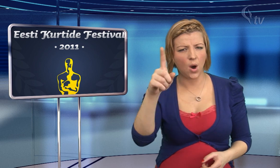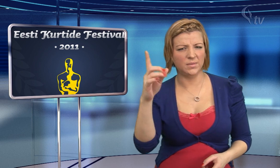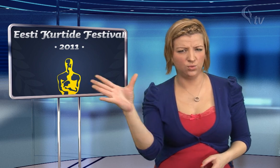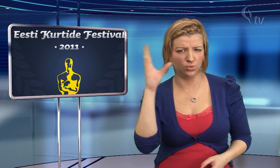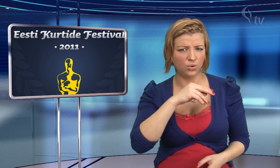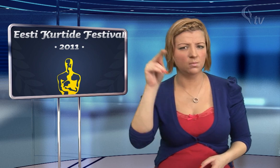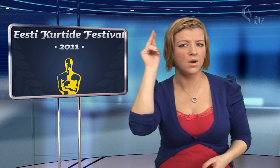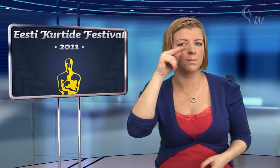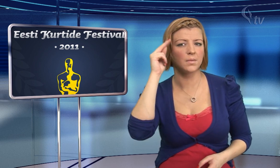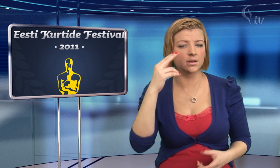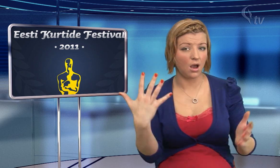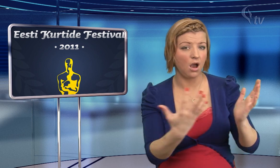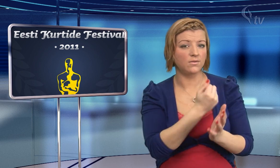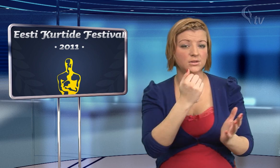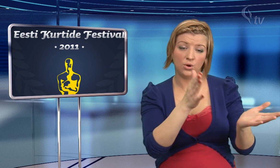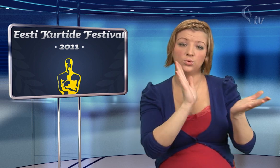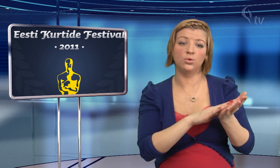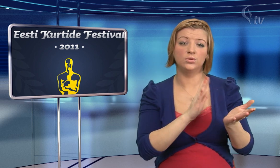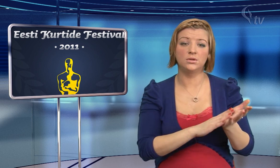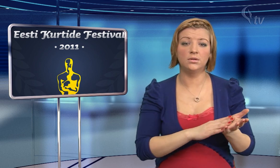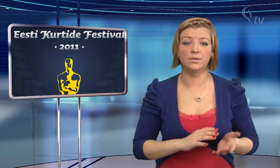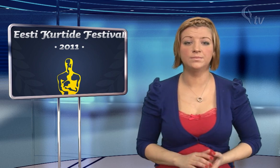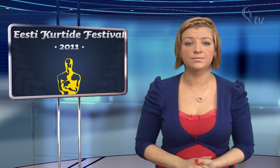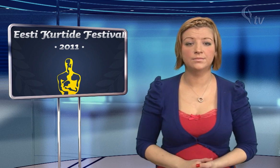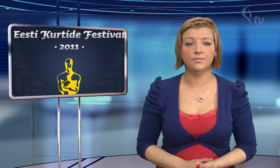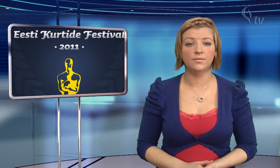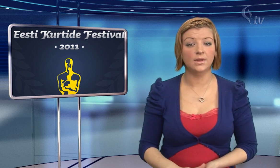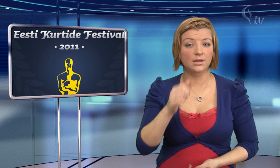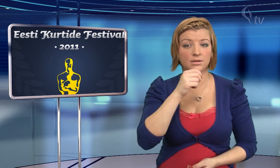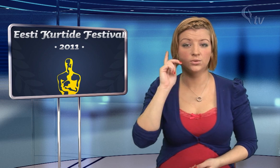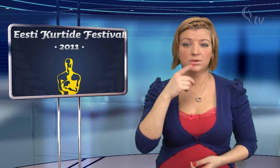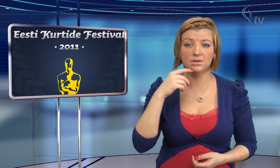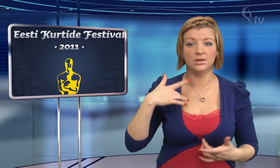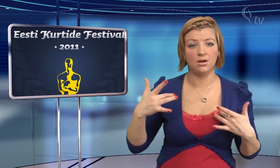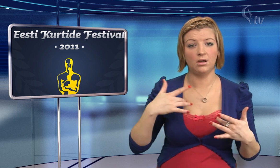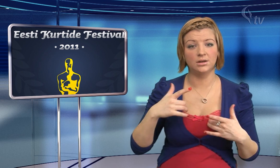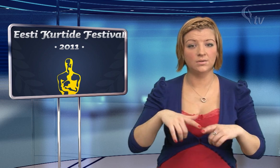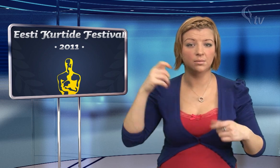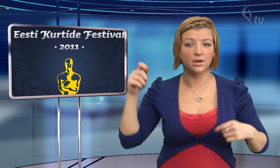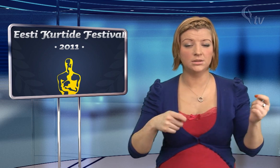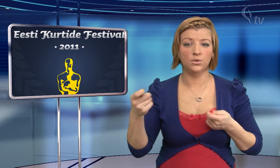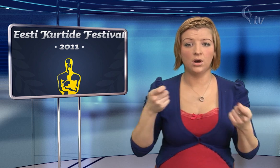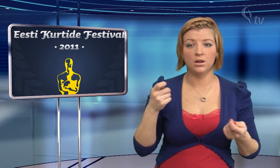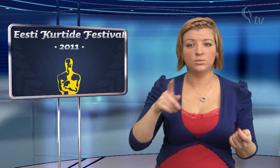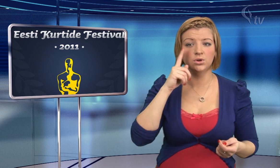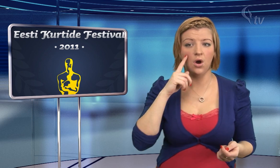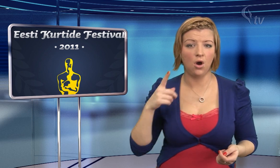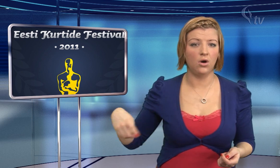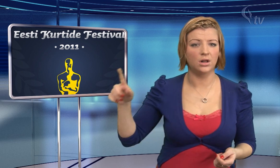kes soovisid kurtide kunsti tundma õppida, avastada ja tunnustada. Eesti kurtide teatri- ja